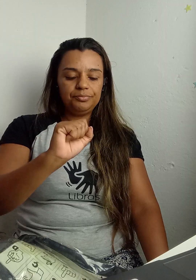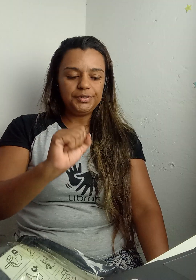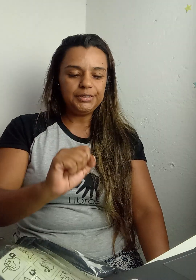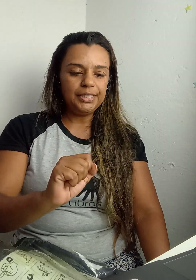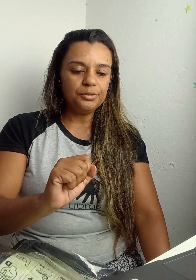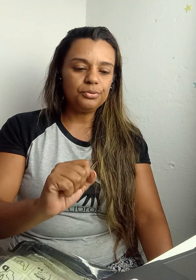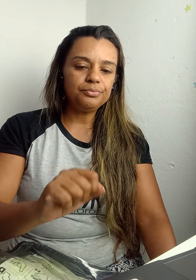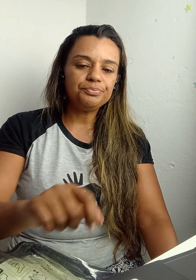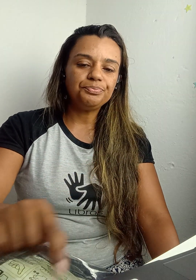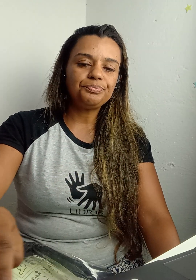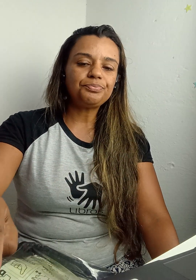Certo.